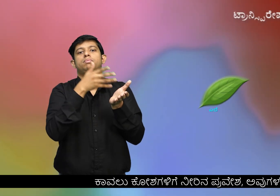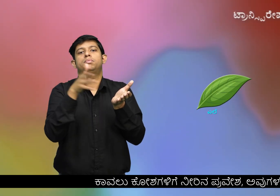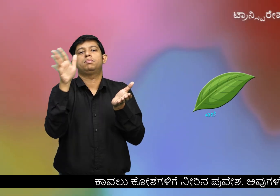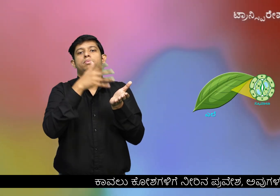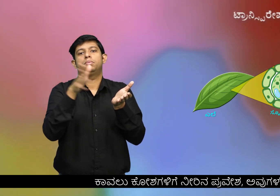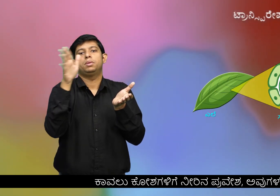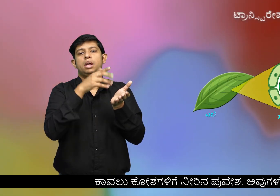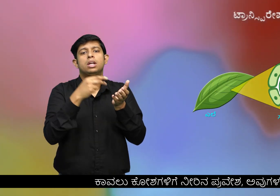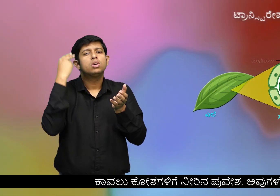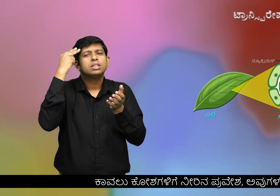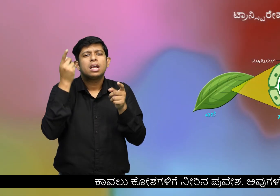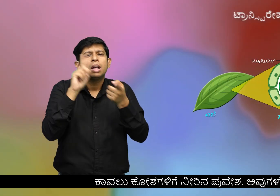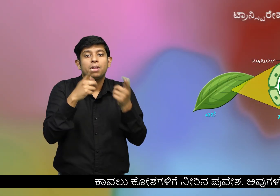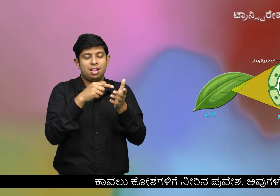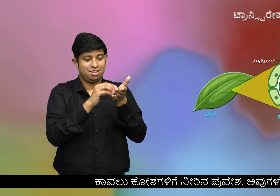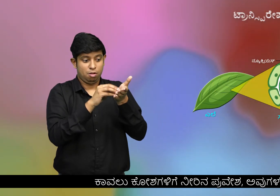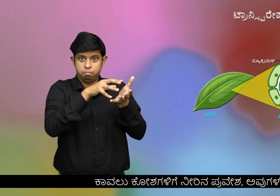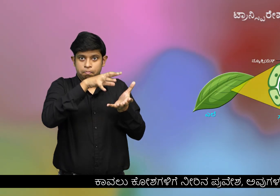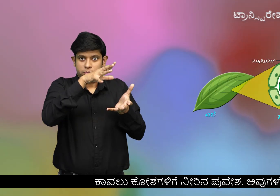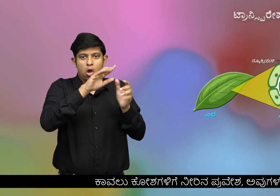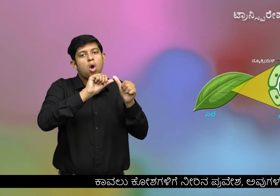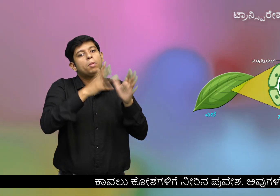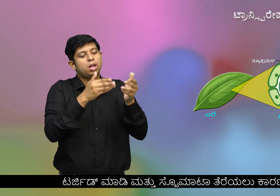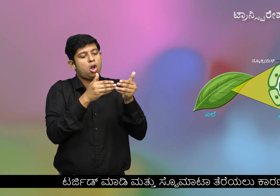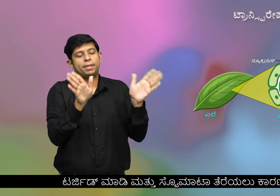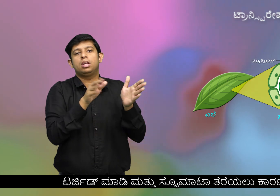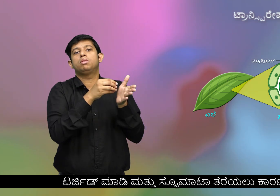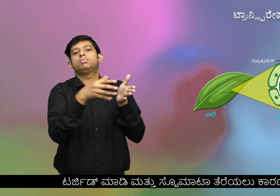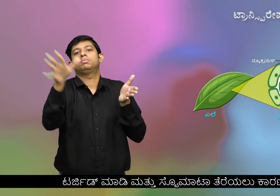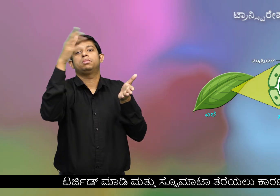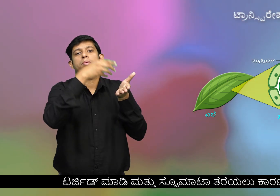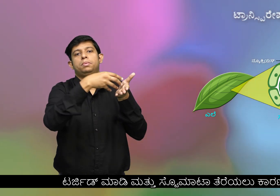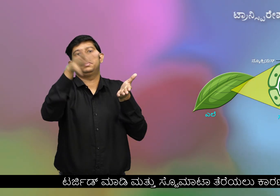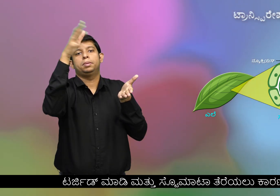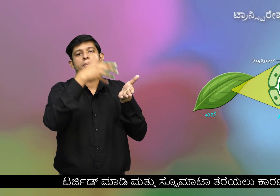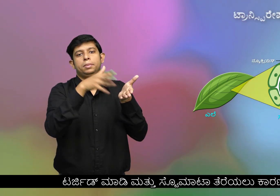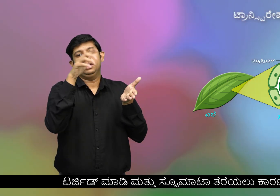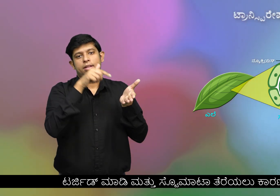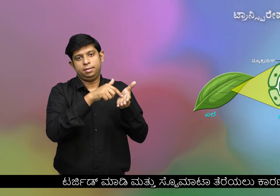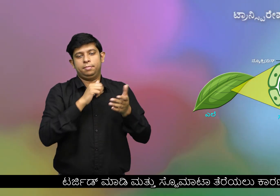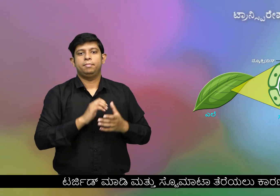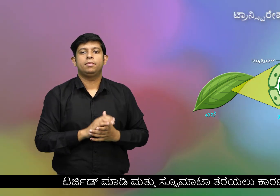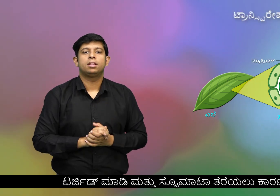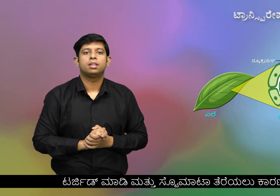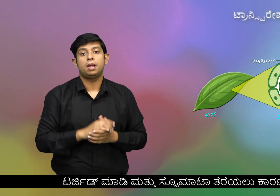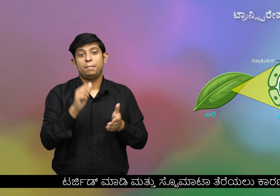ಕಾವಲು ಕೋಶಗಳಿಗೆ ನೀರಿನ ಪ್ರವೇಶ ಅವುಗಳನ್ನು ಟರ್ಜೆಟ್ ಮಾಡಿ ಮತ್ತು ಸ್ಟೊಮ್ಯಾಟಾ ತೆರೆಯಲು